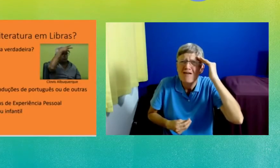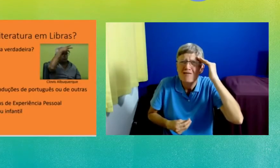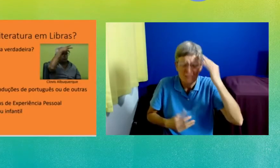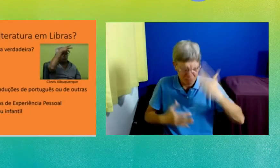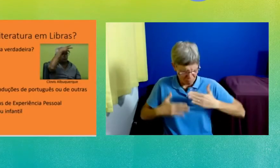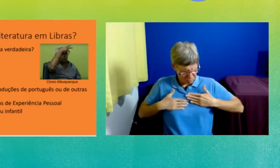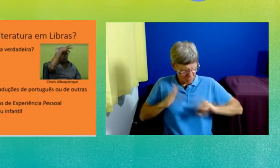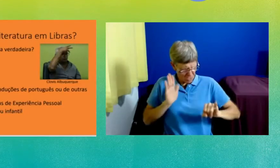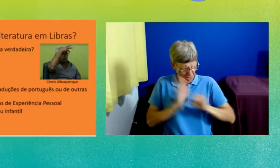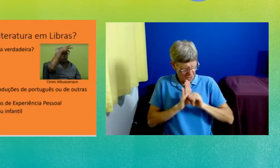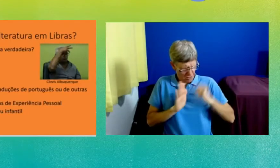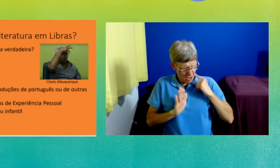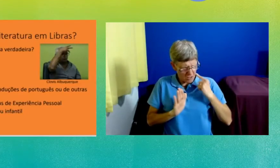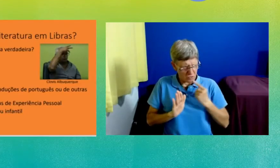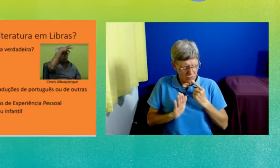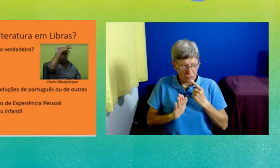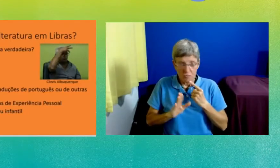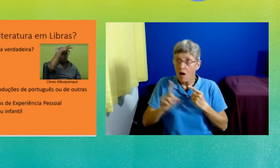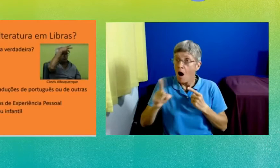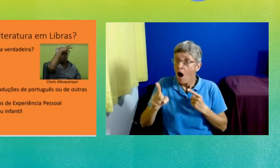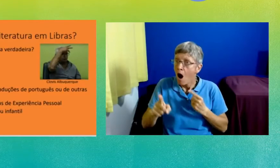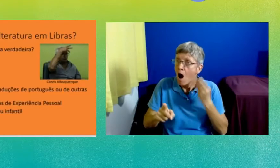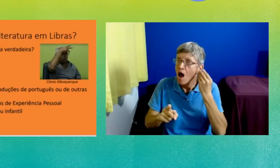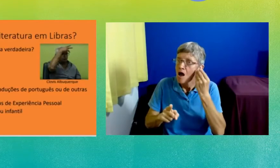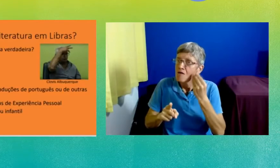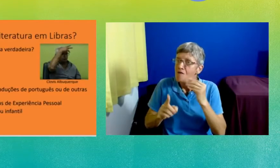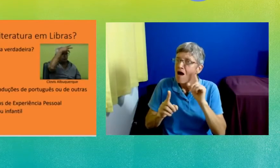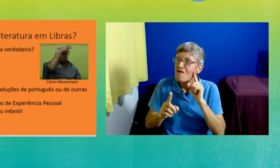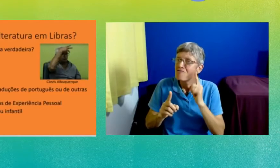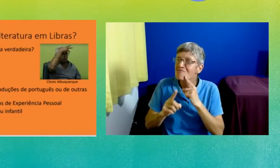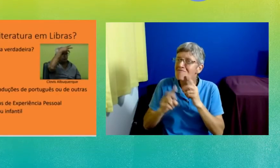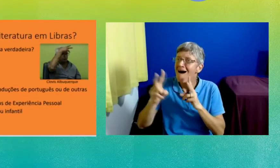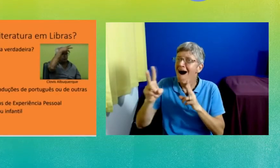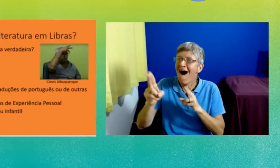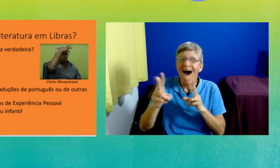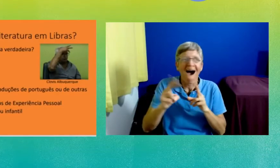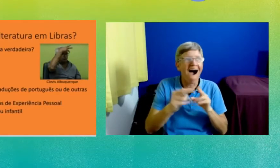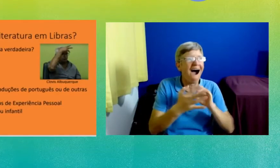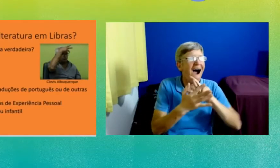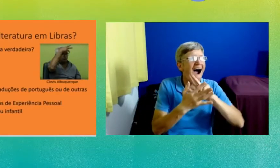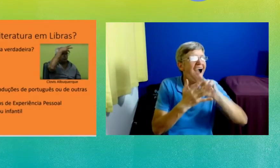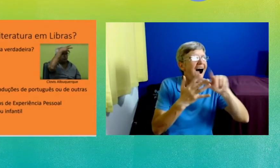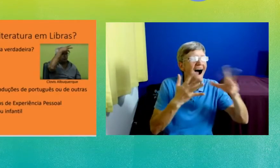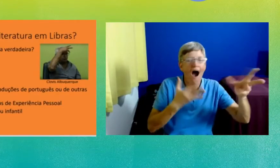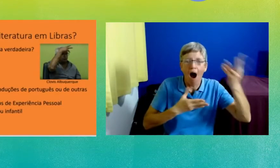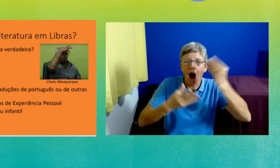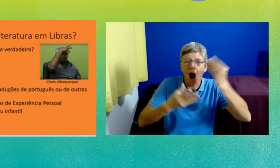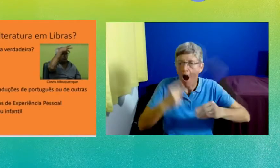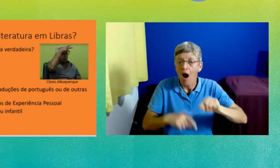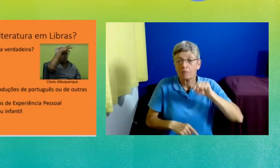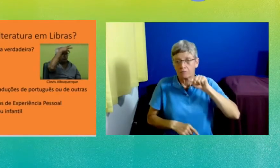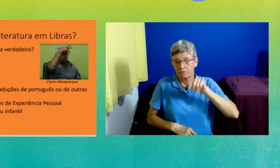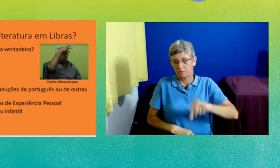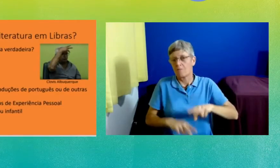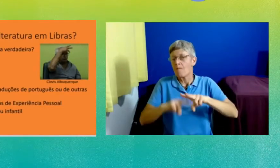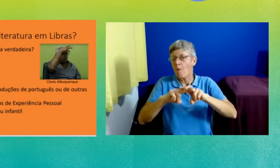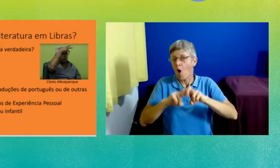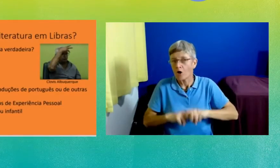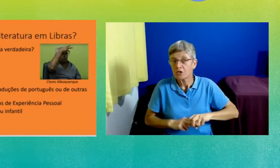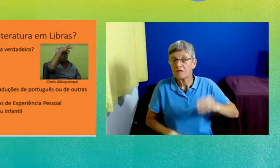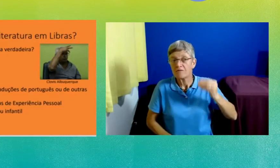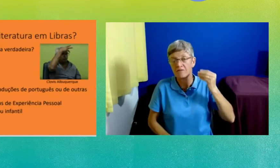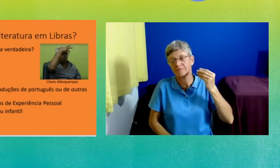com o ouvinte apenas, né? Então, quando você percebe que existem